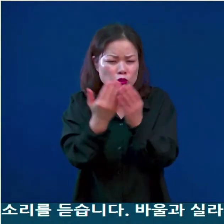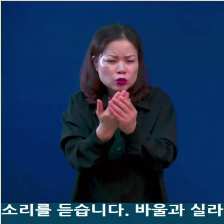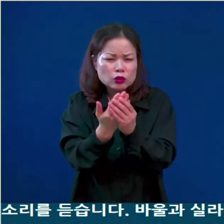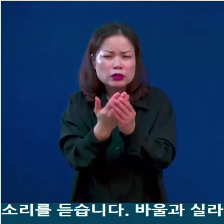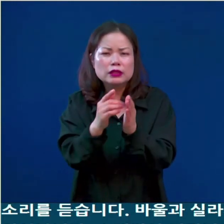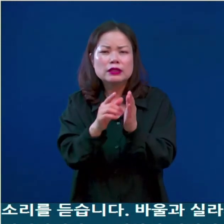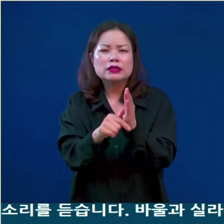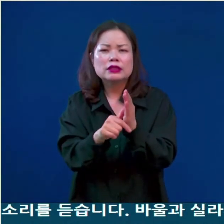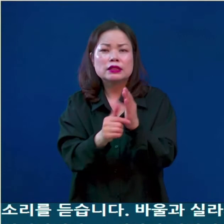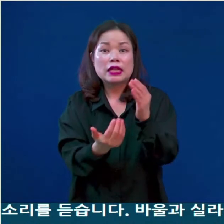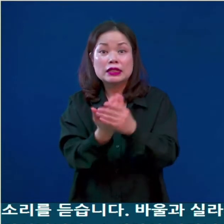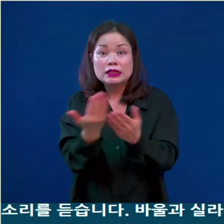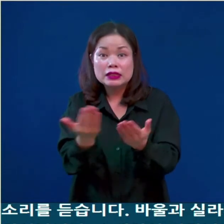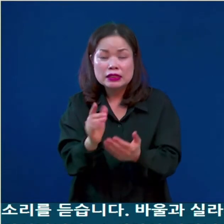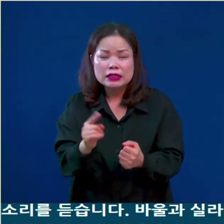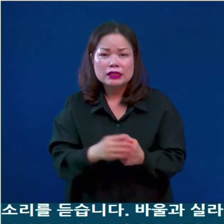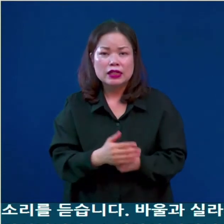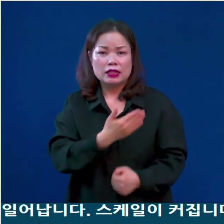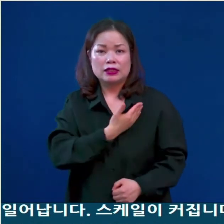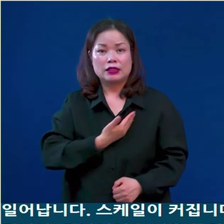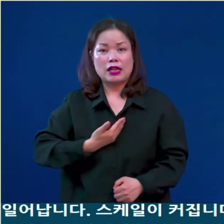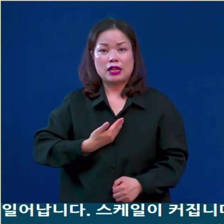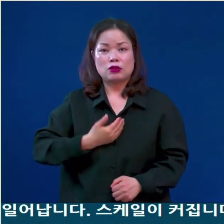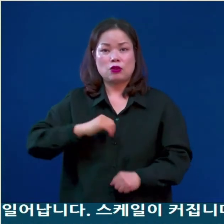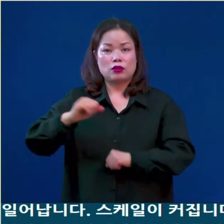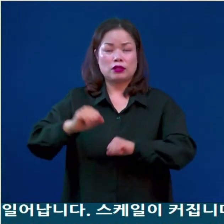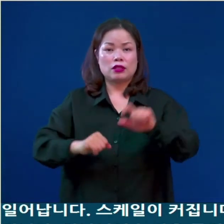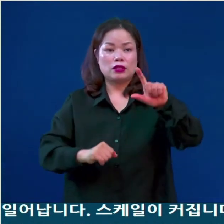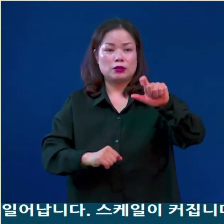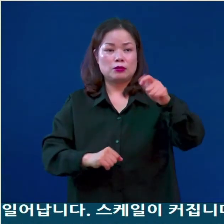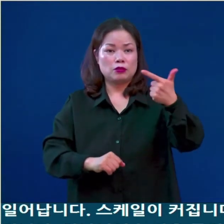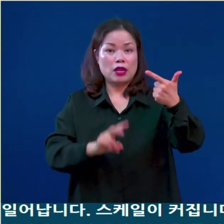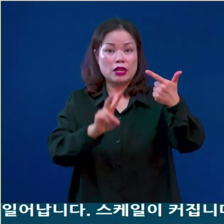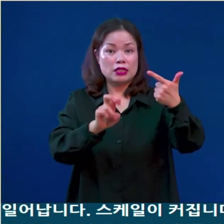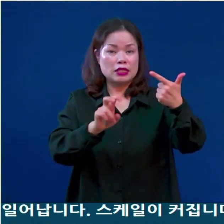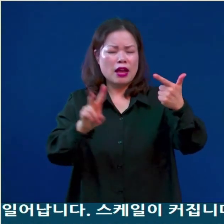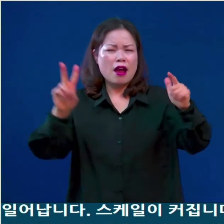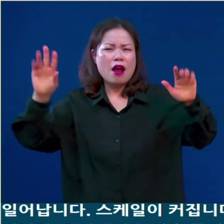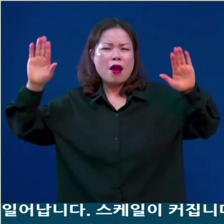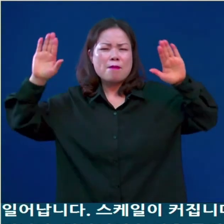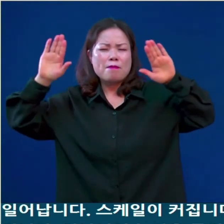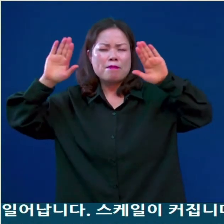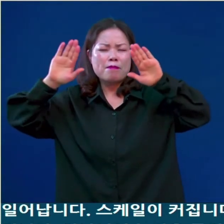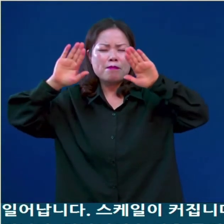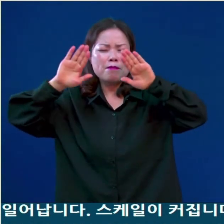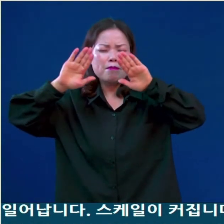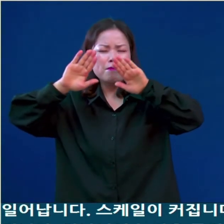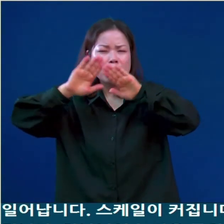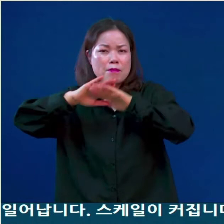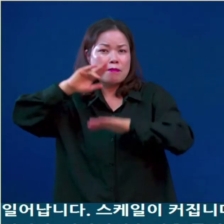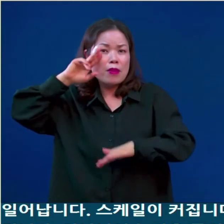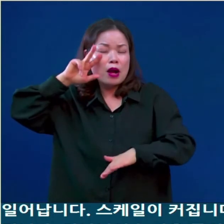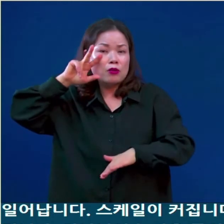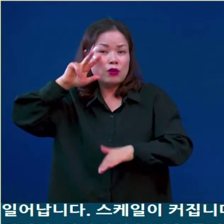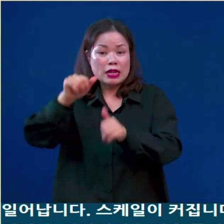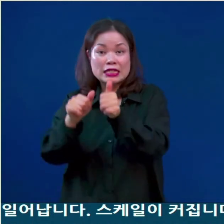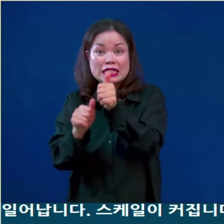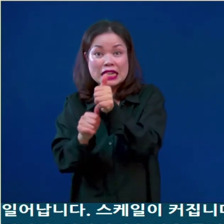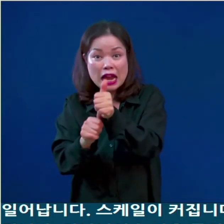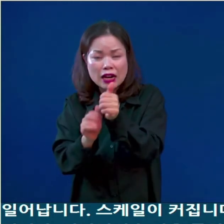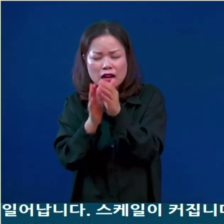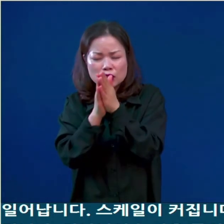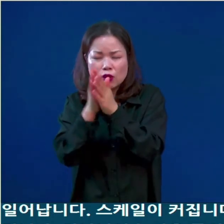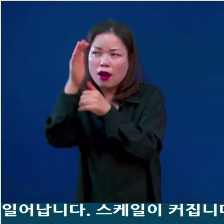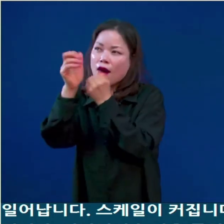시각이 언제일까요? 사도행전 16장 25절에 보면 한밤중에 바울과 실라가 기도하고